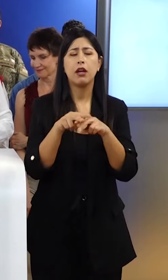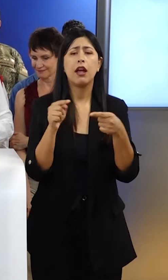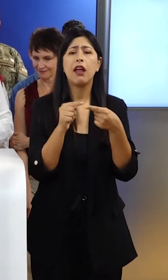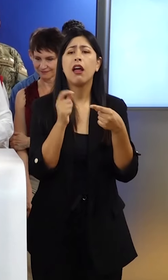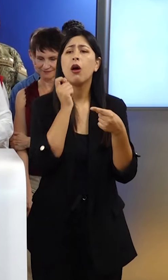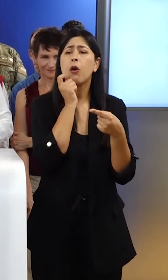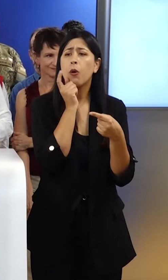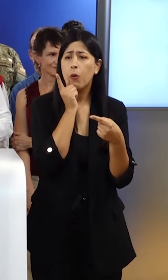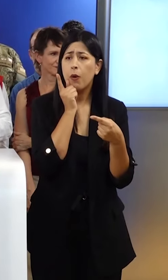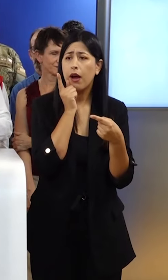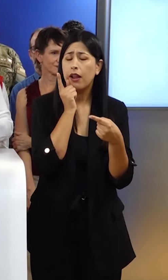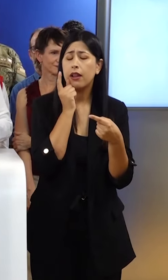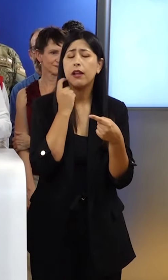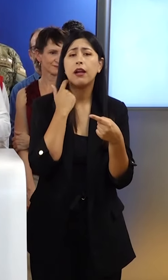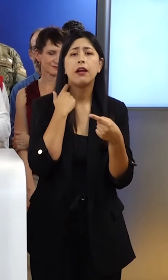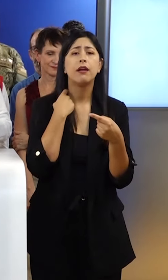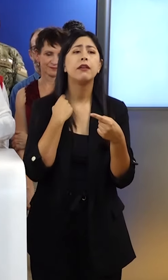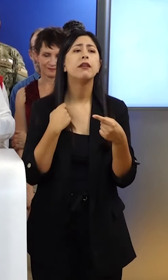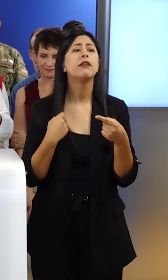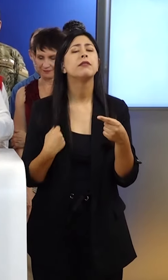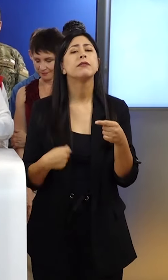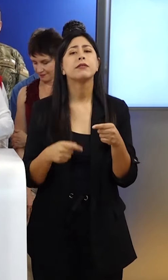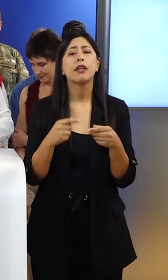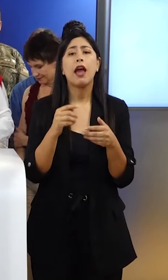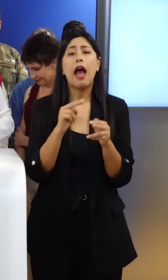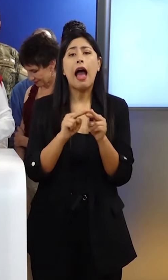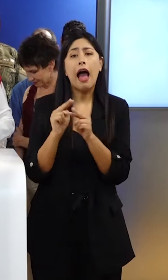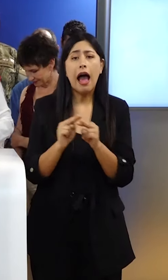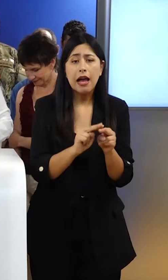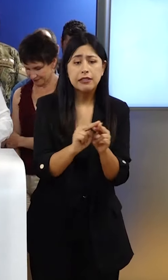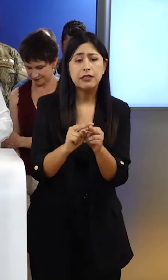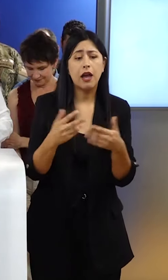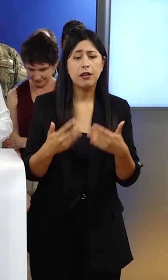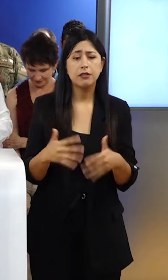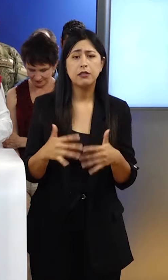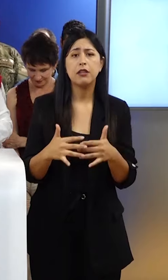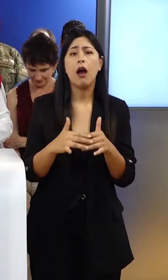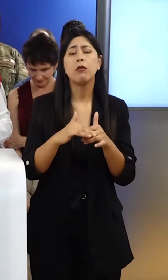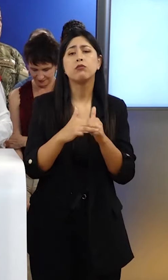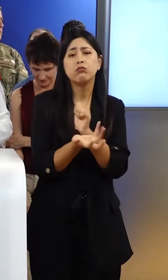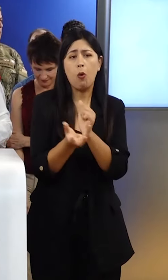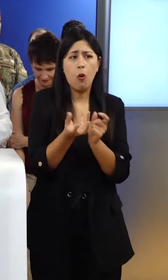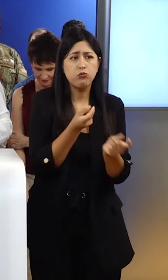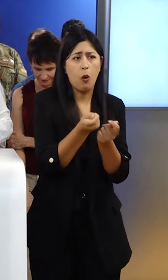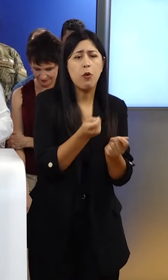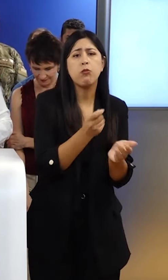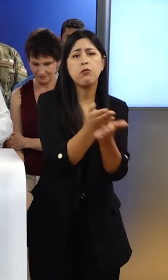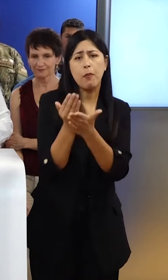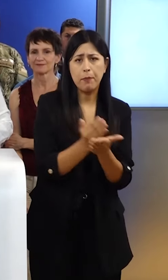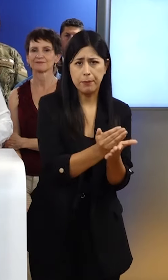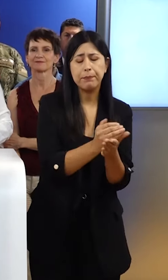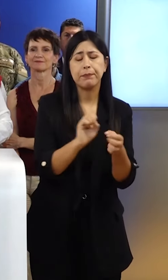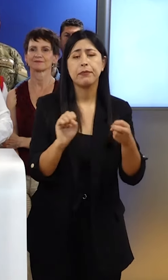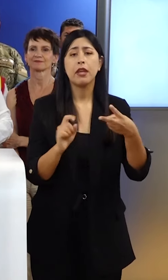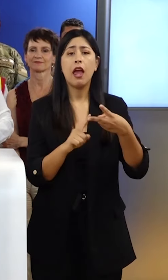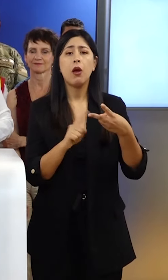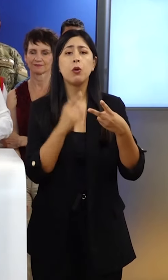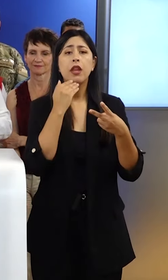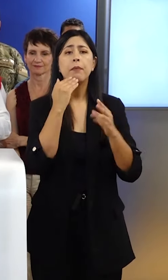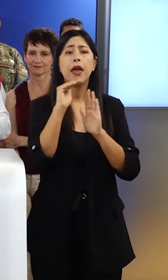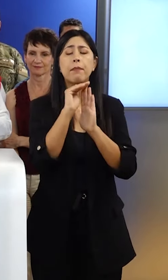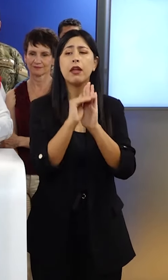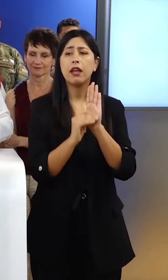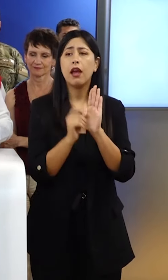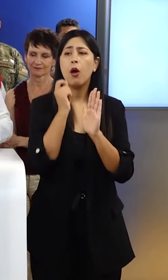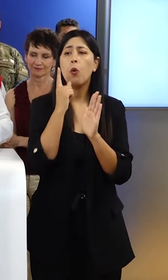se refiere a la a las facilidades que se han ido generando para movilizar recursos en segundo lugar algunas medidas que se van a tomar en el